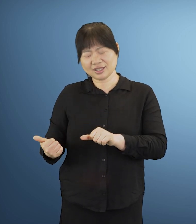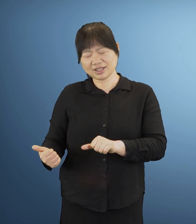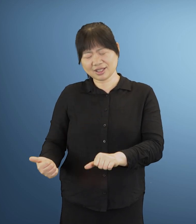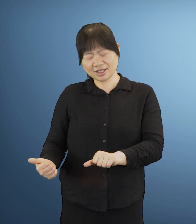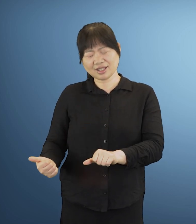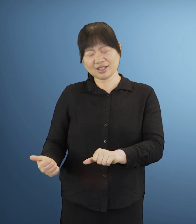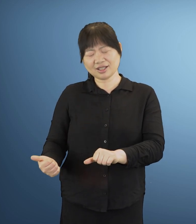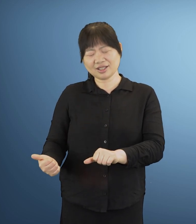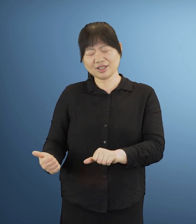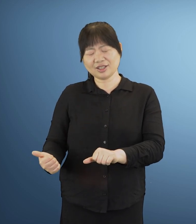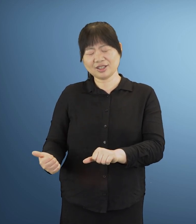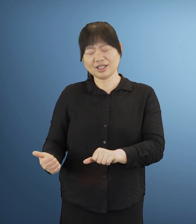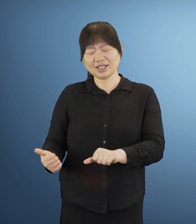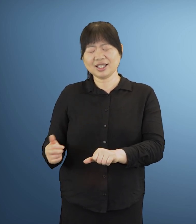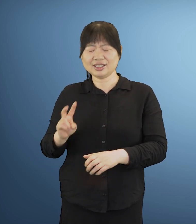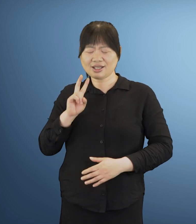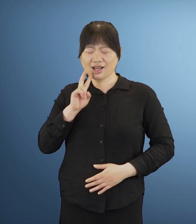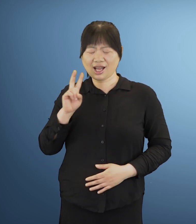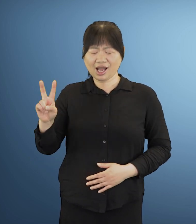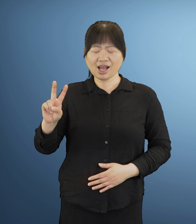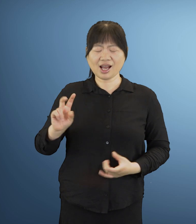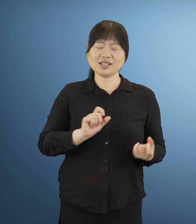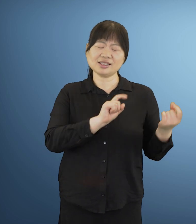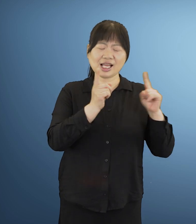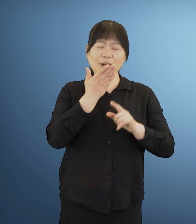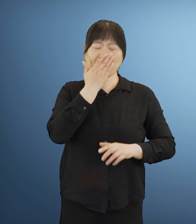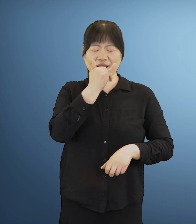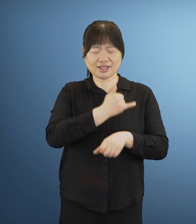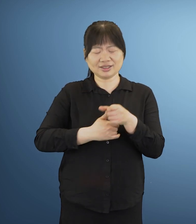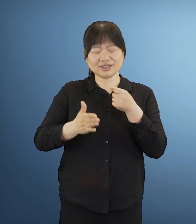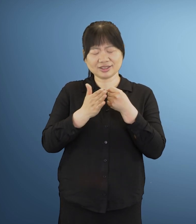살게 됐고